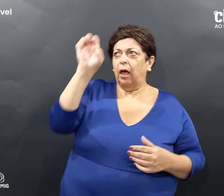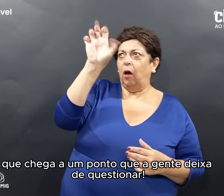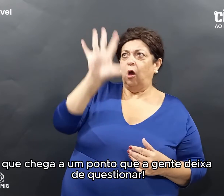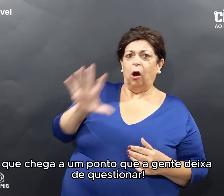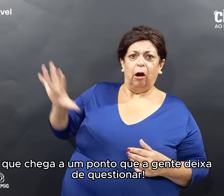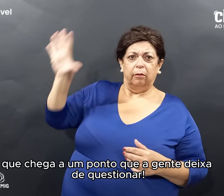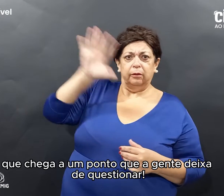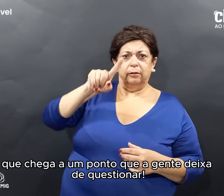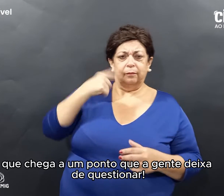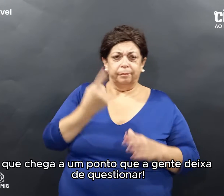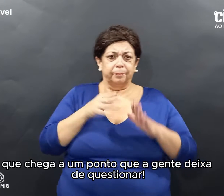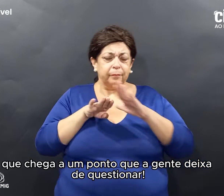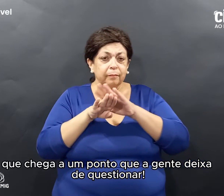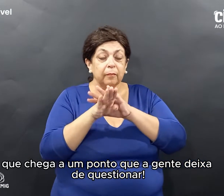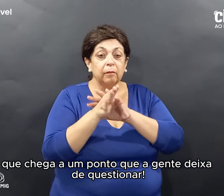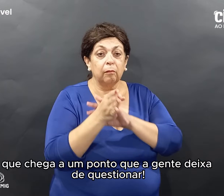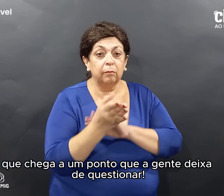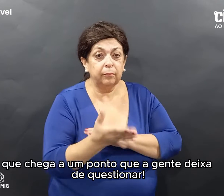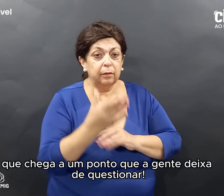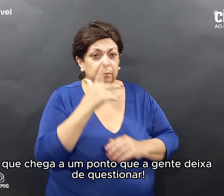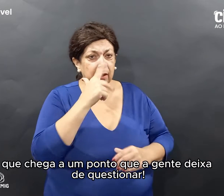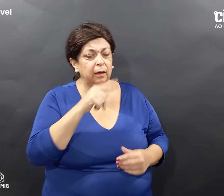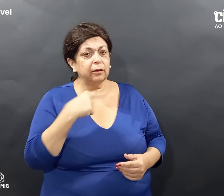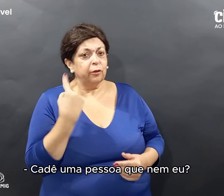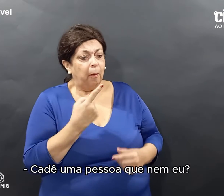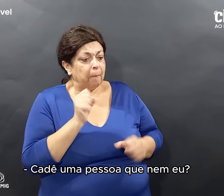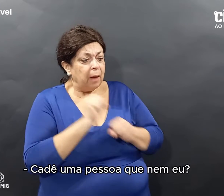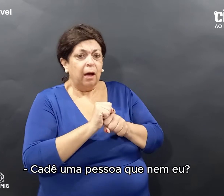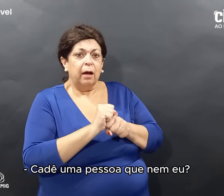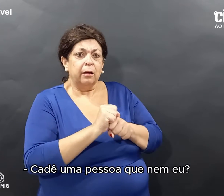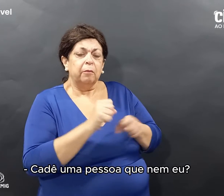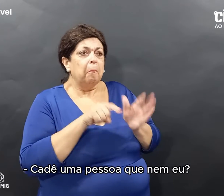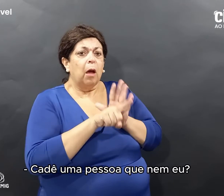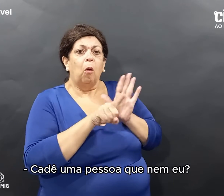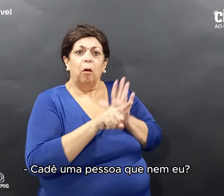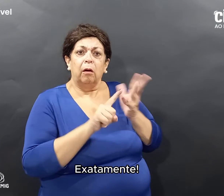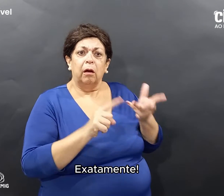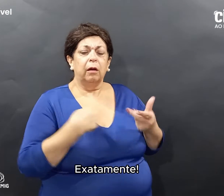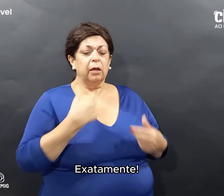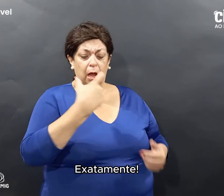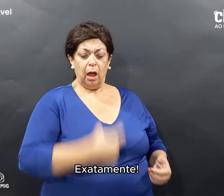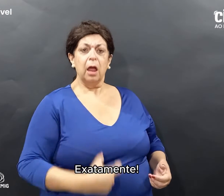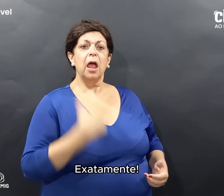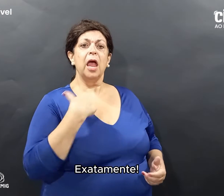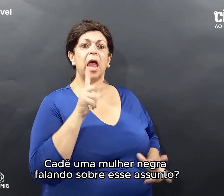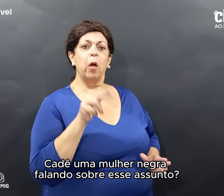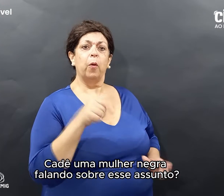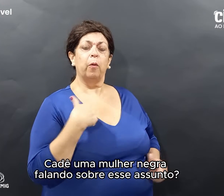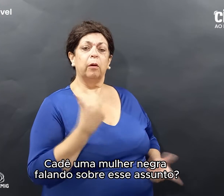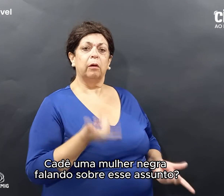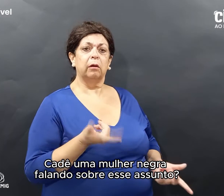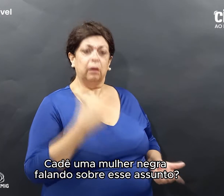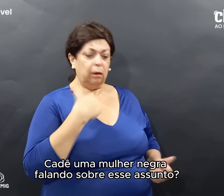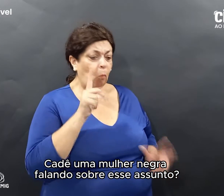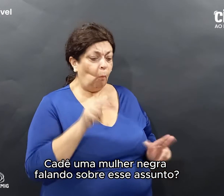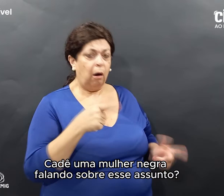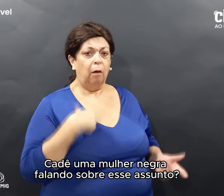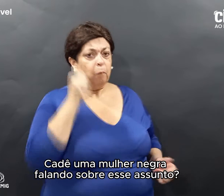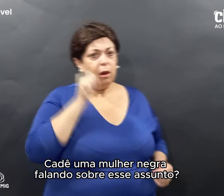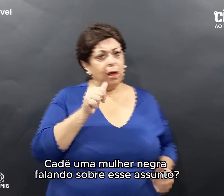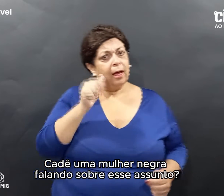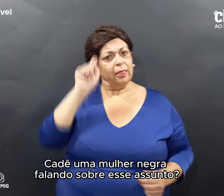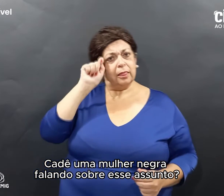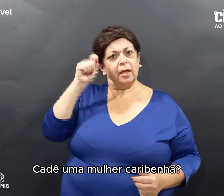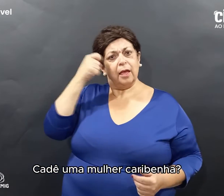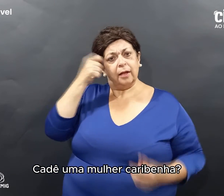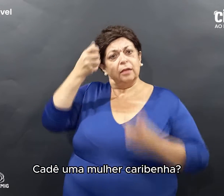acostuma, que chega a um ponto que a gente deixa de questionar. Cadê uma pessoa que nem eu? Exatamente, né? Cadê uma mulher negra